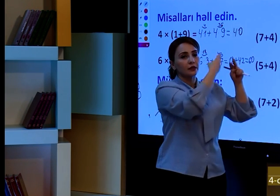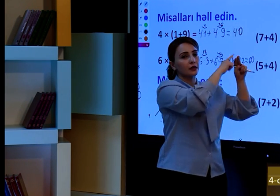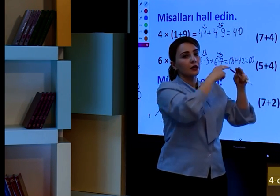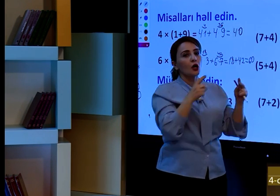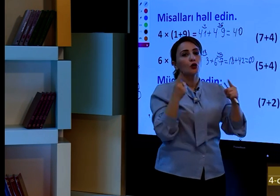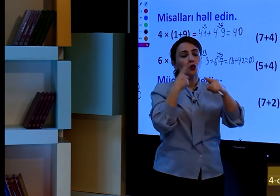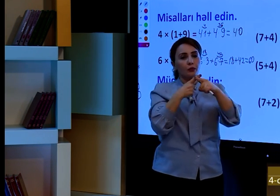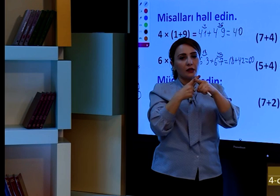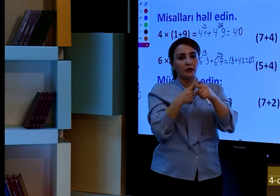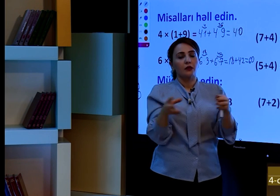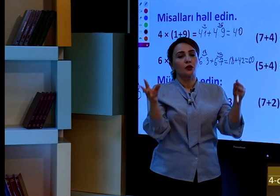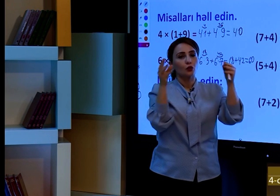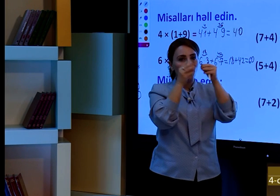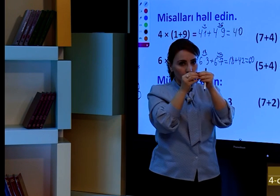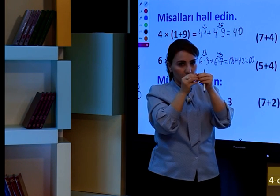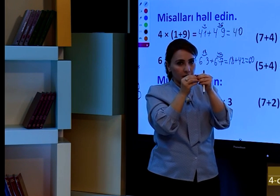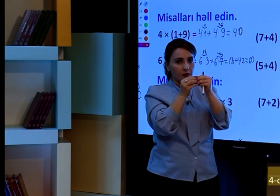Burada toplananları toplayıb,